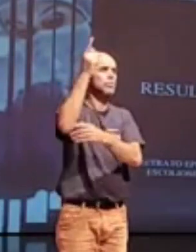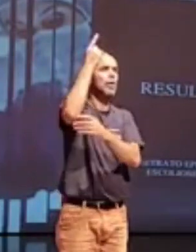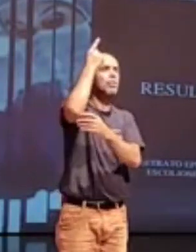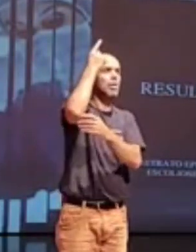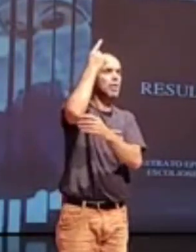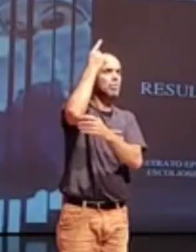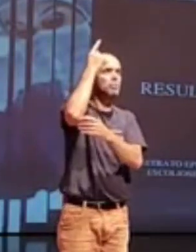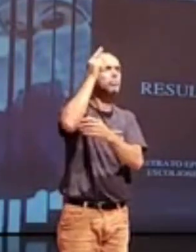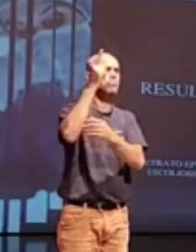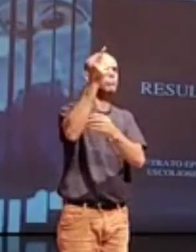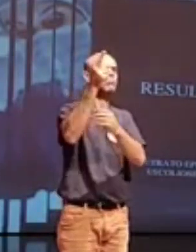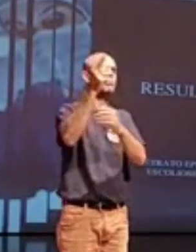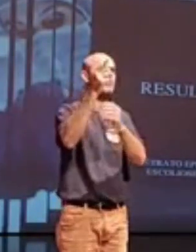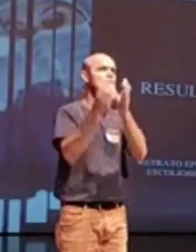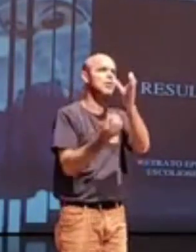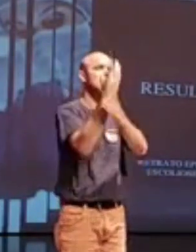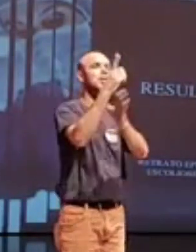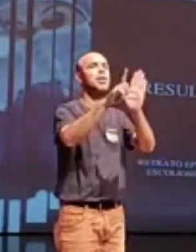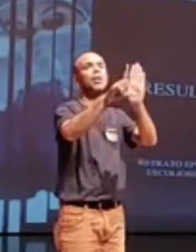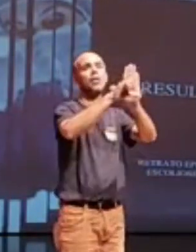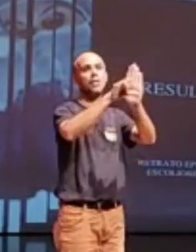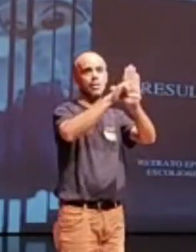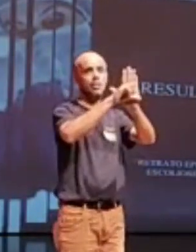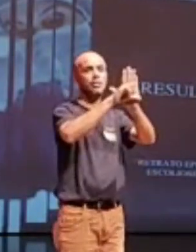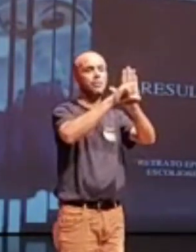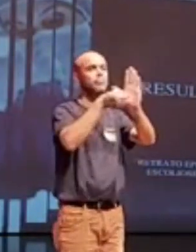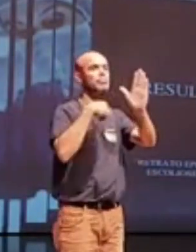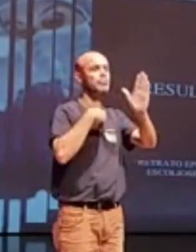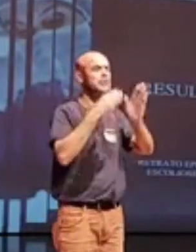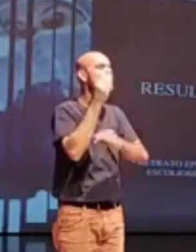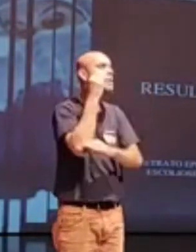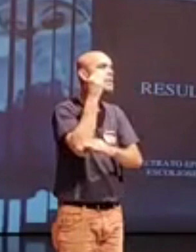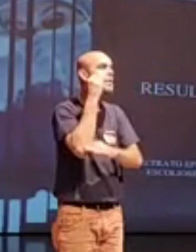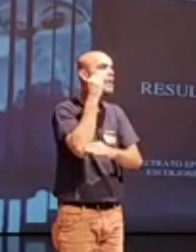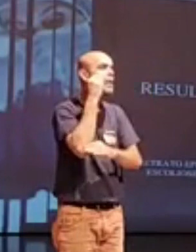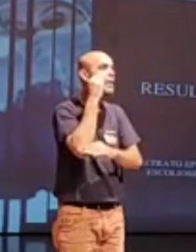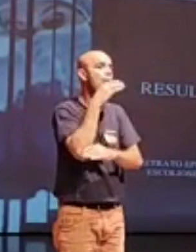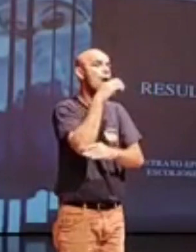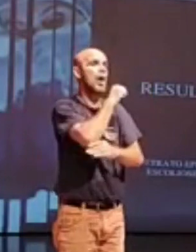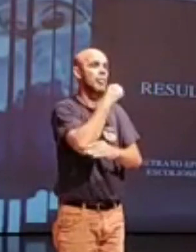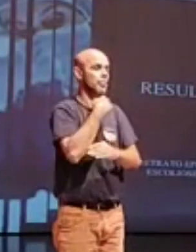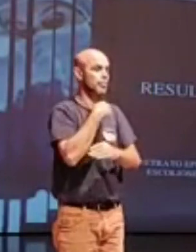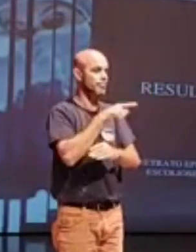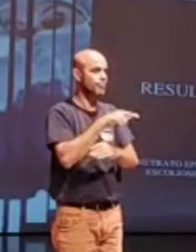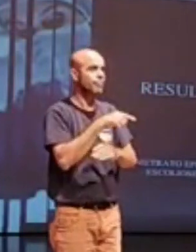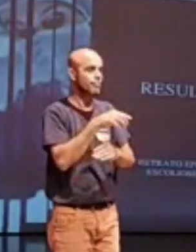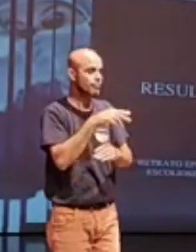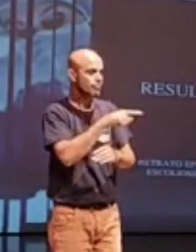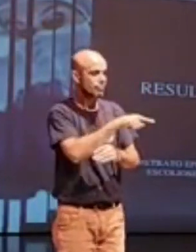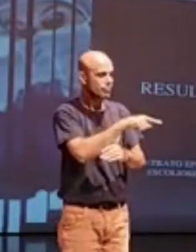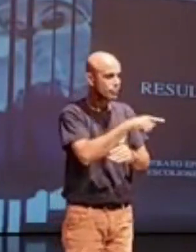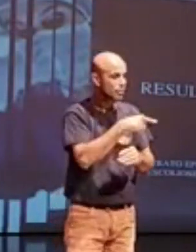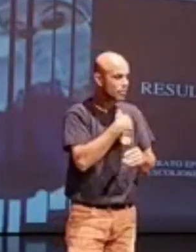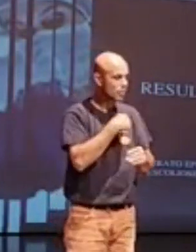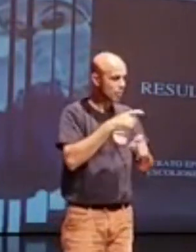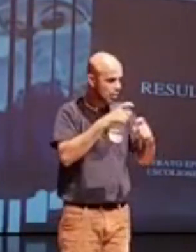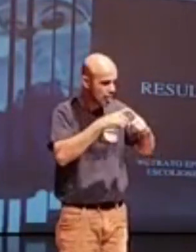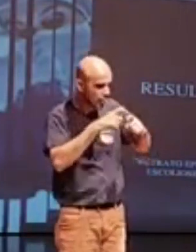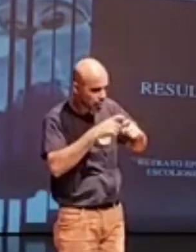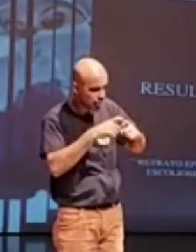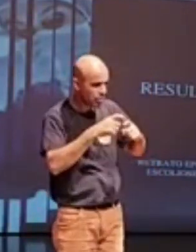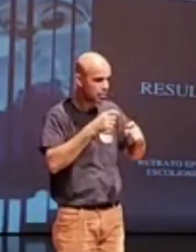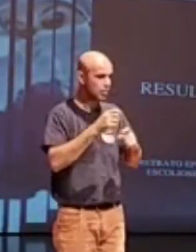como uma lei em São Paulo, que é o teste de minuto. O que é esse teste de minuto? Que é a manobra que a gente conhece em medicina como manobra